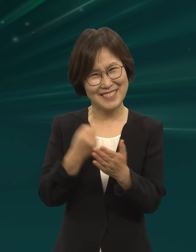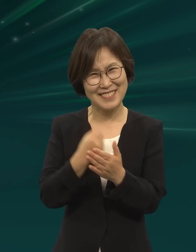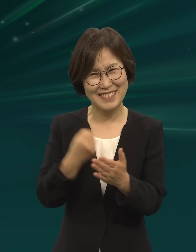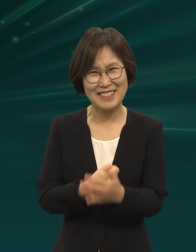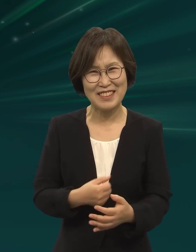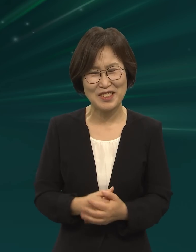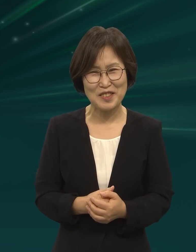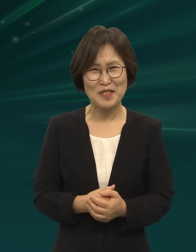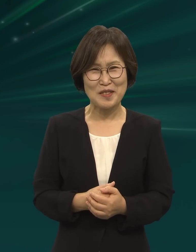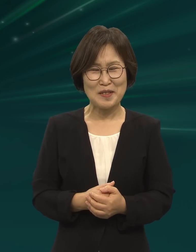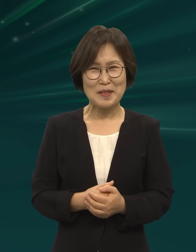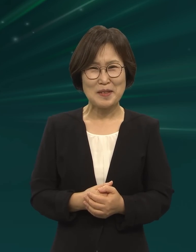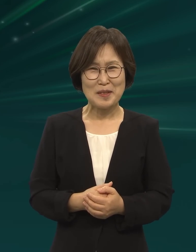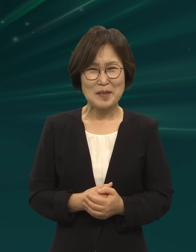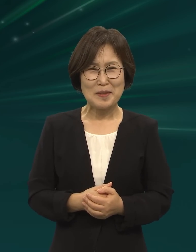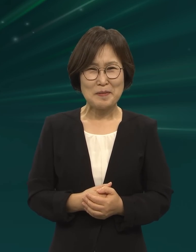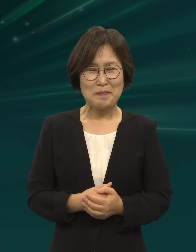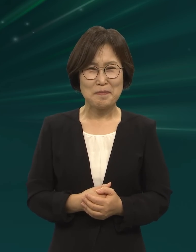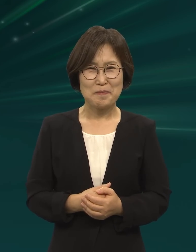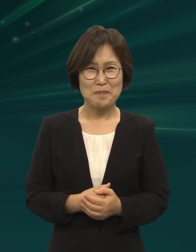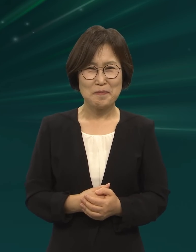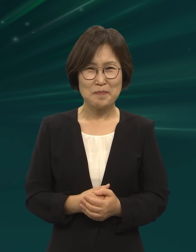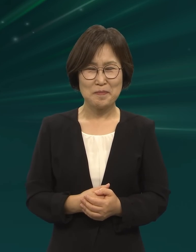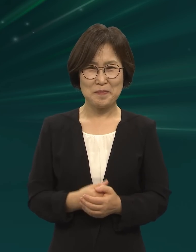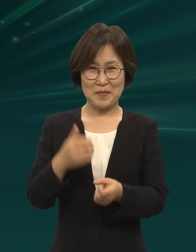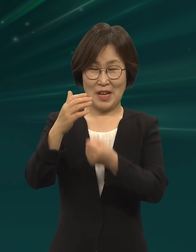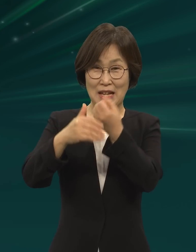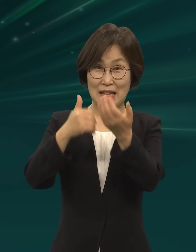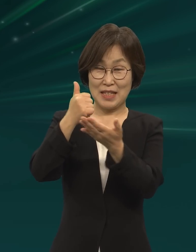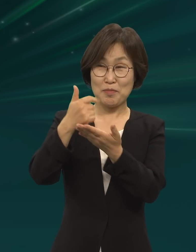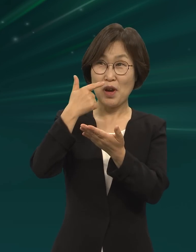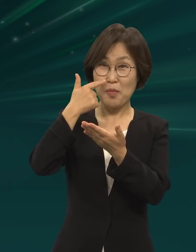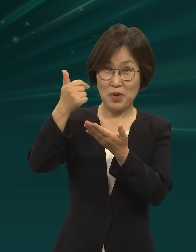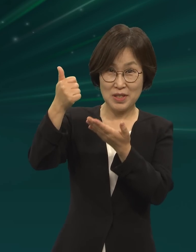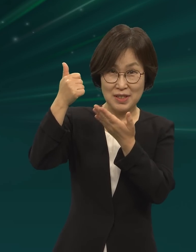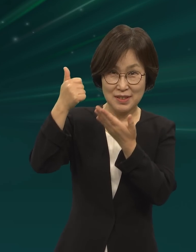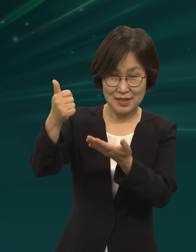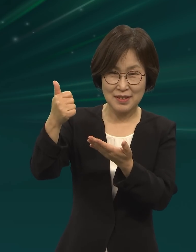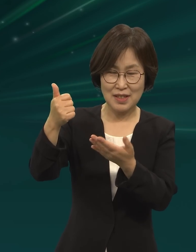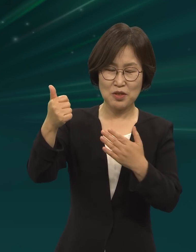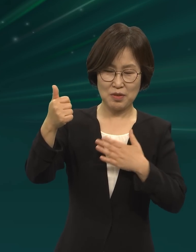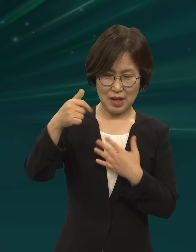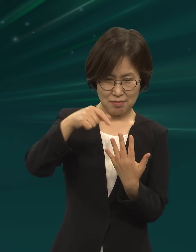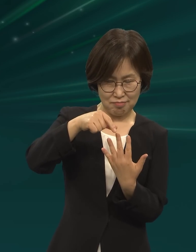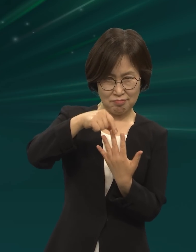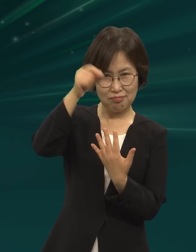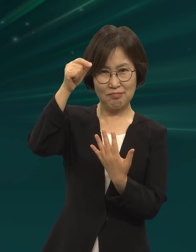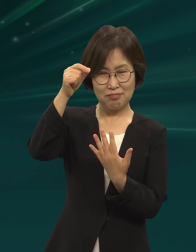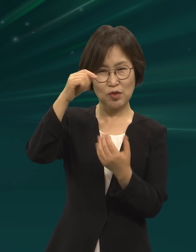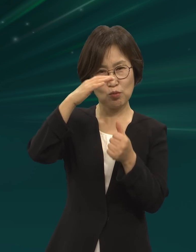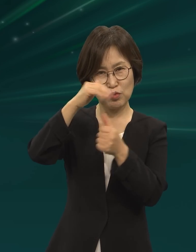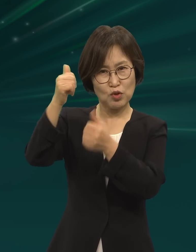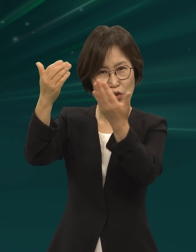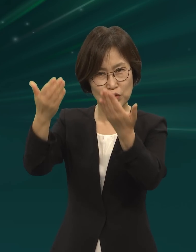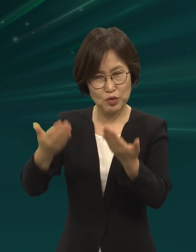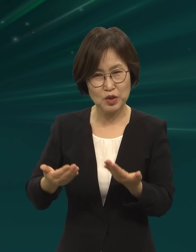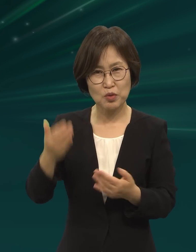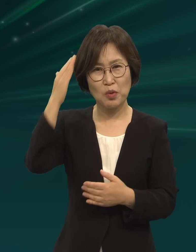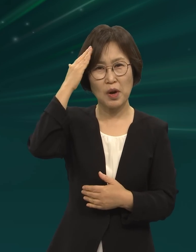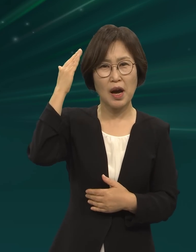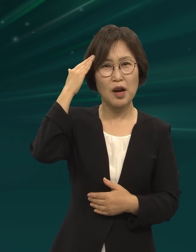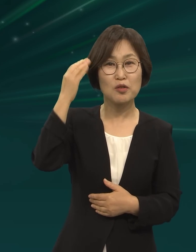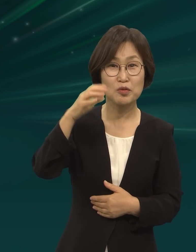말씀 맺겠습니다. 하나님 아버지께서 저 같은 주인을 택하시고 불렀으면 여기